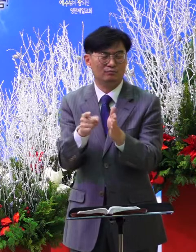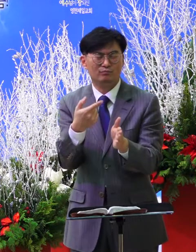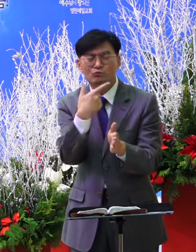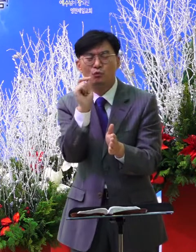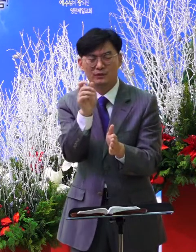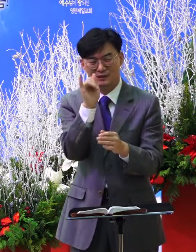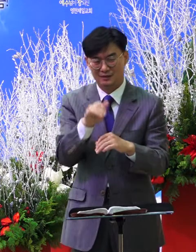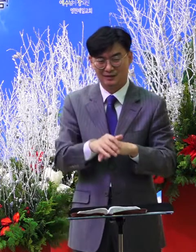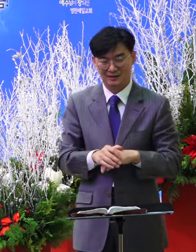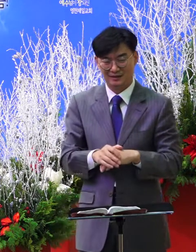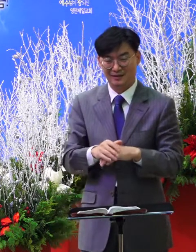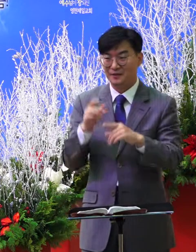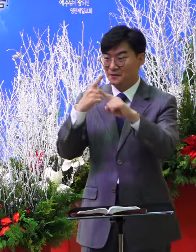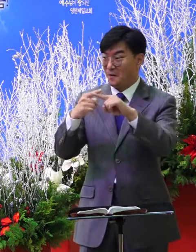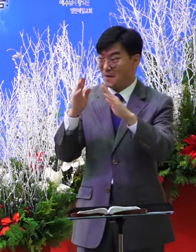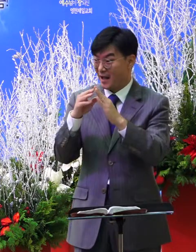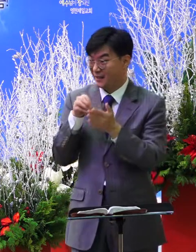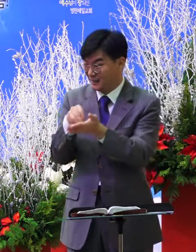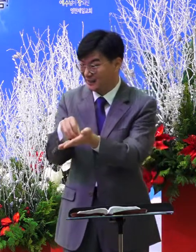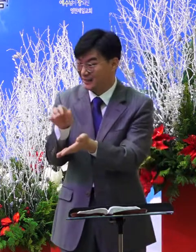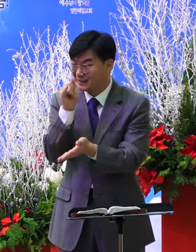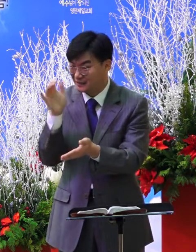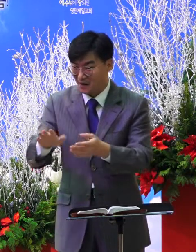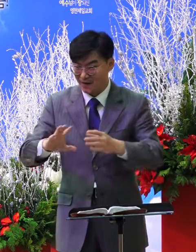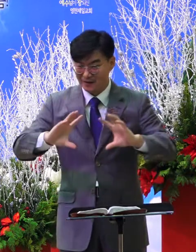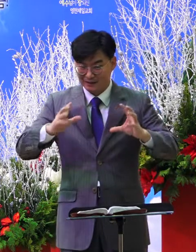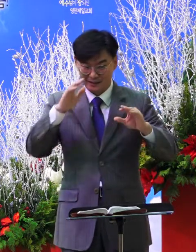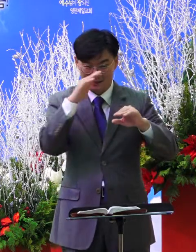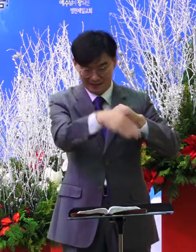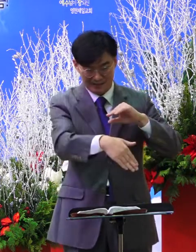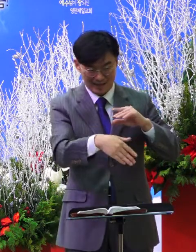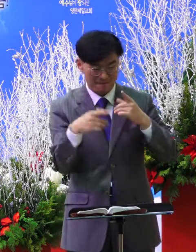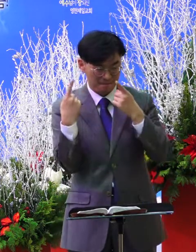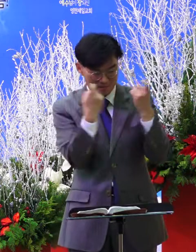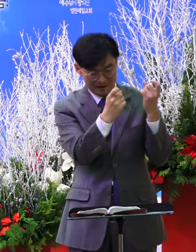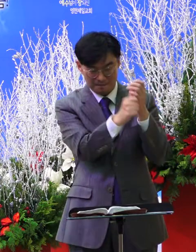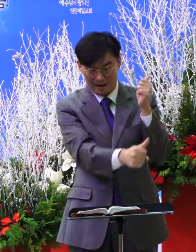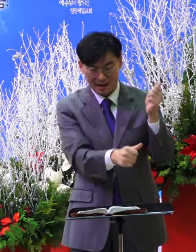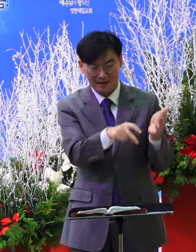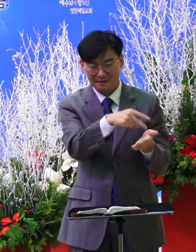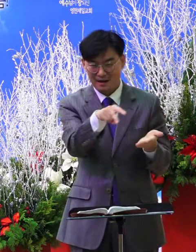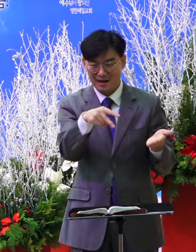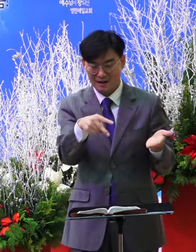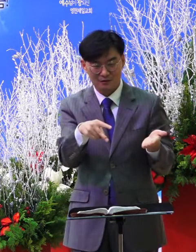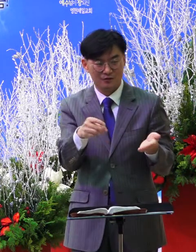수 있다고 하는 것입니다. 또 그런 거 우리가 많이 봅니다. 세상에 푹 빠져서 사는